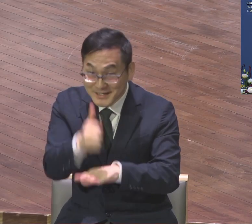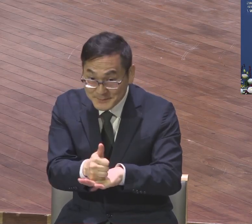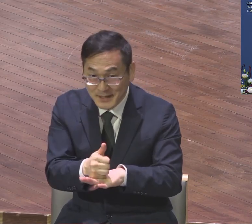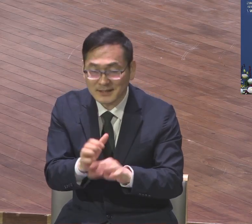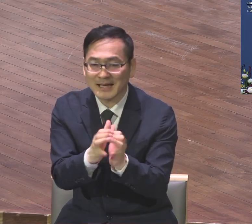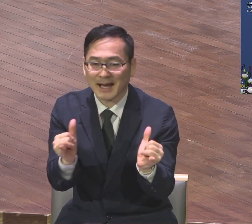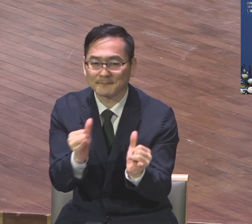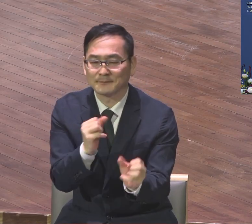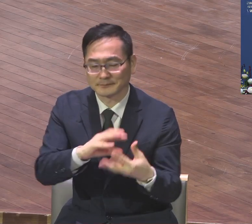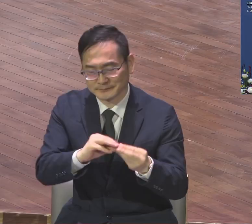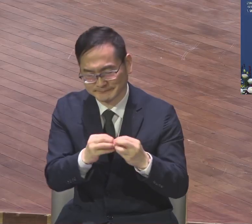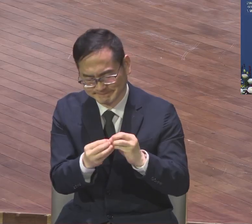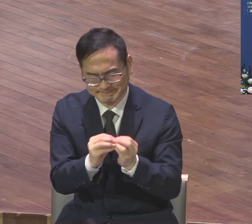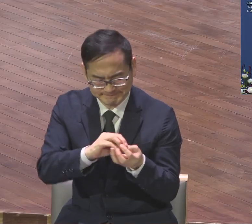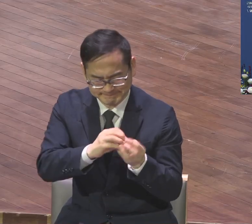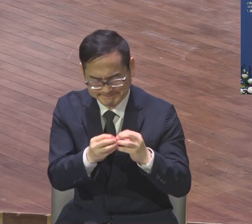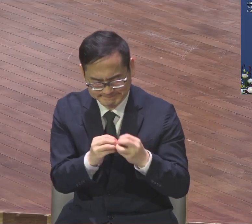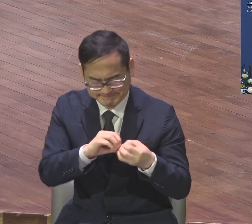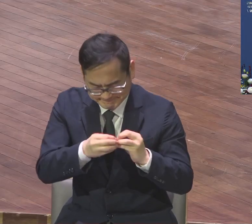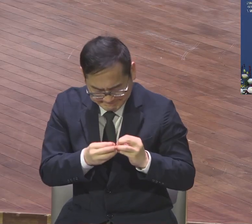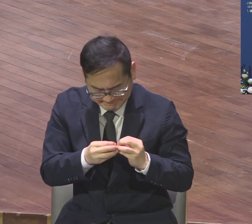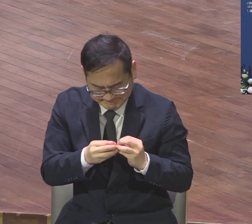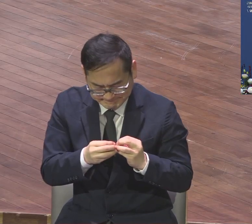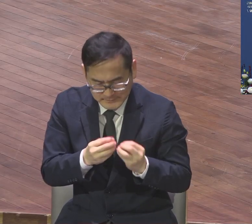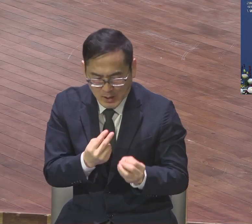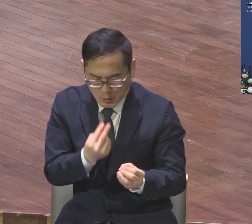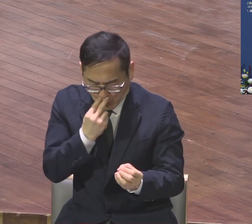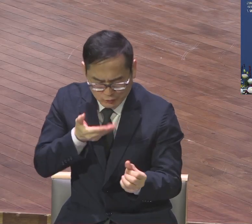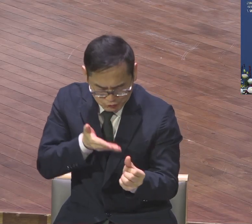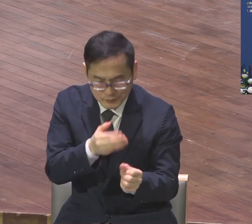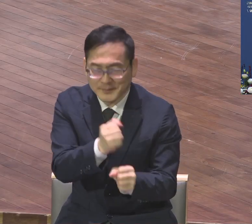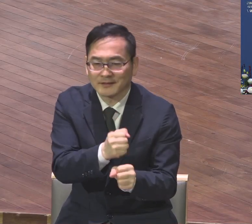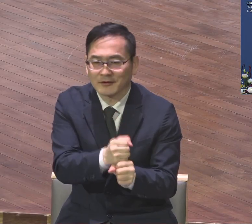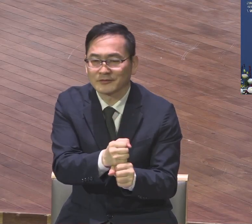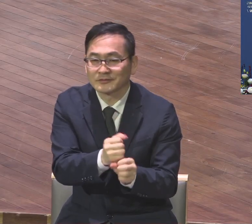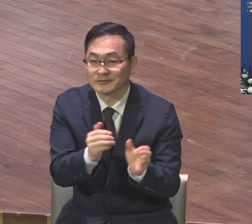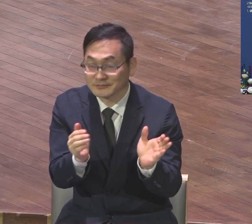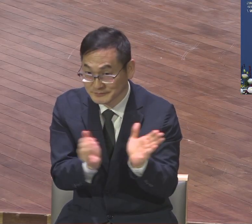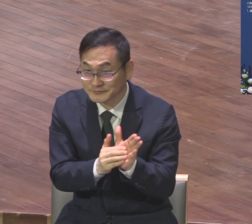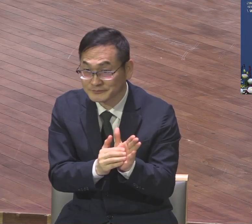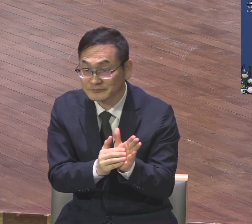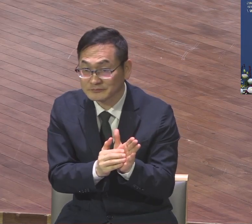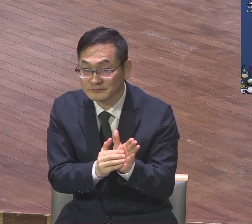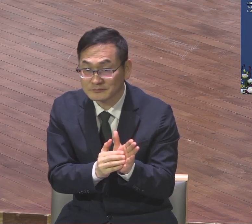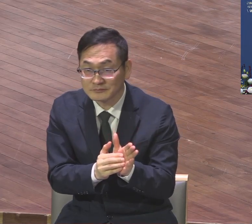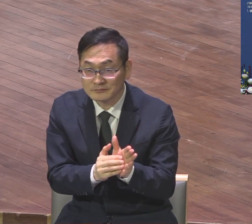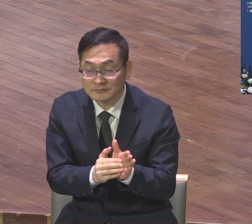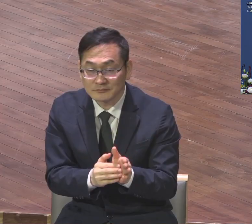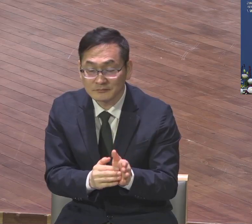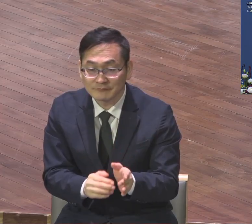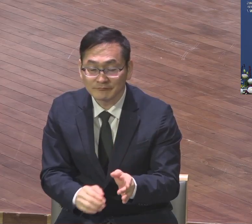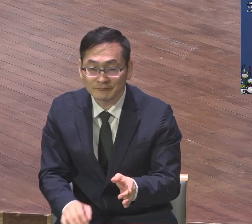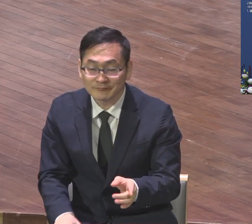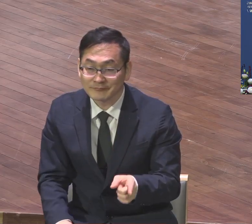창조했어요. 다 완벽하게 준비해 놓으시고 마지막에 인간을 만드셨어요. 그 독특한 것은